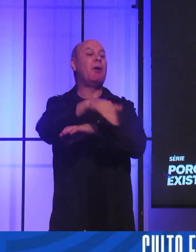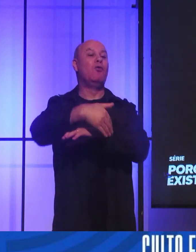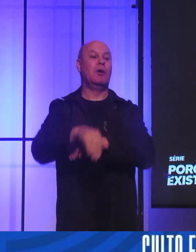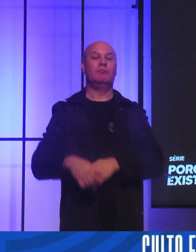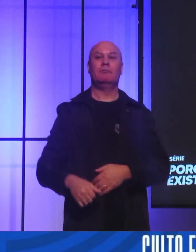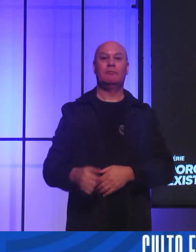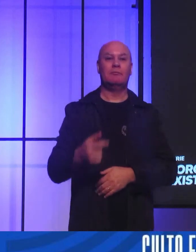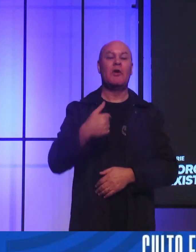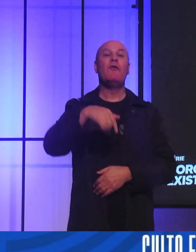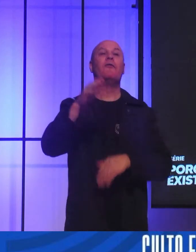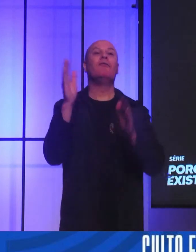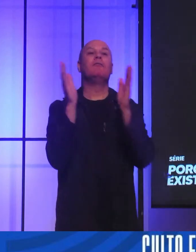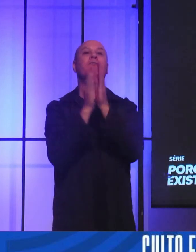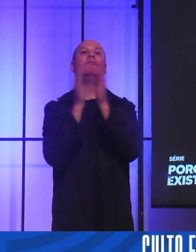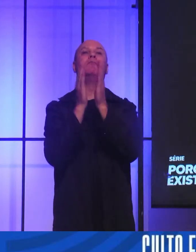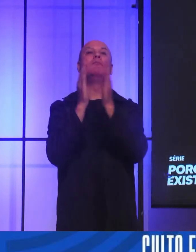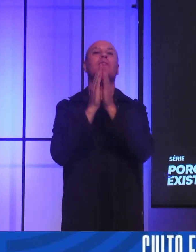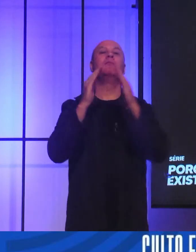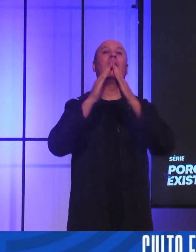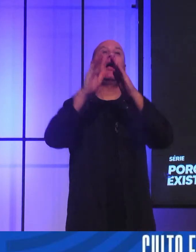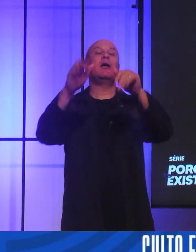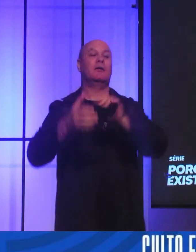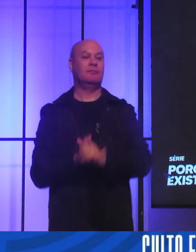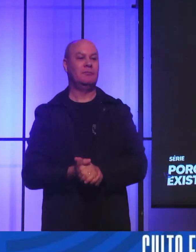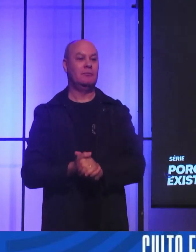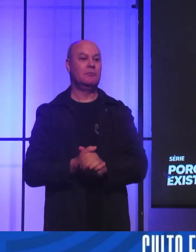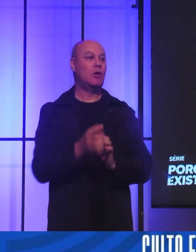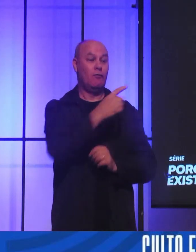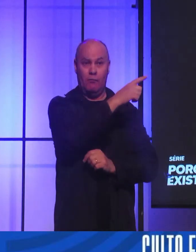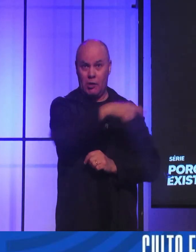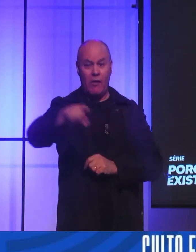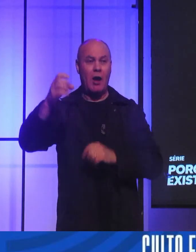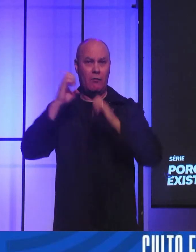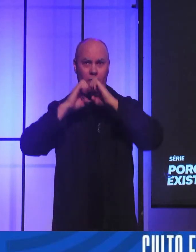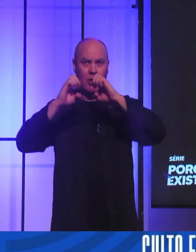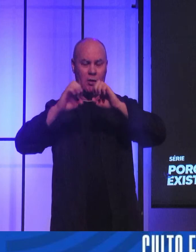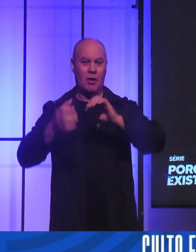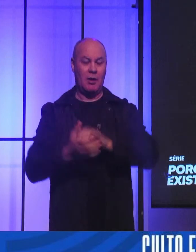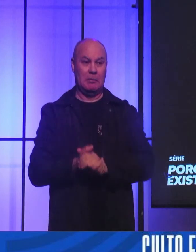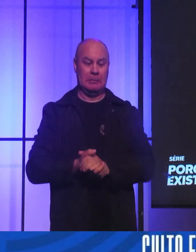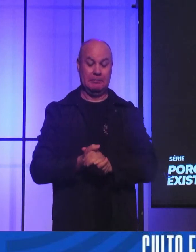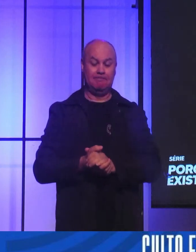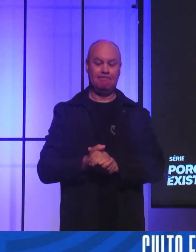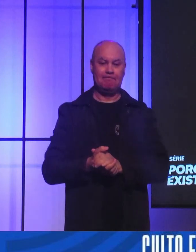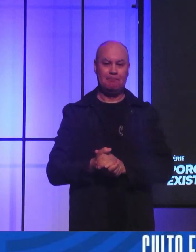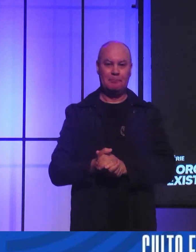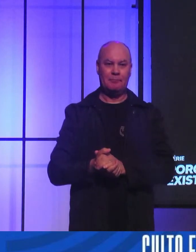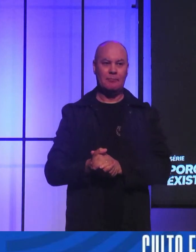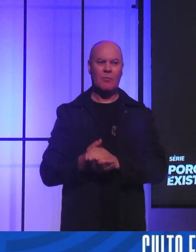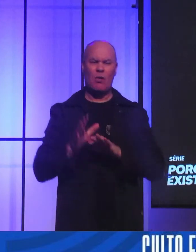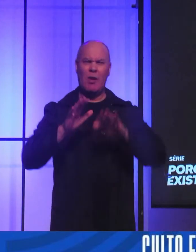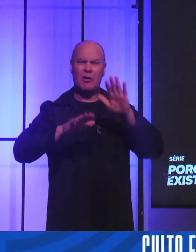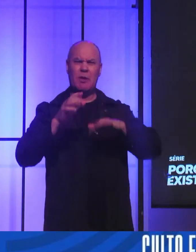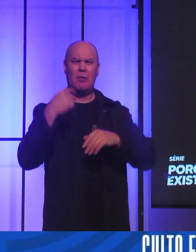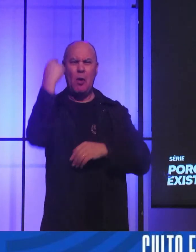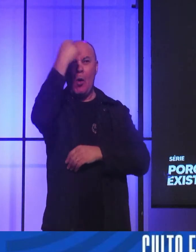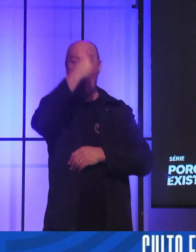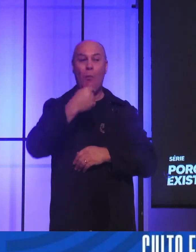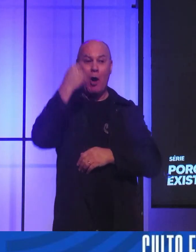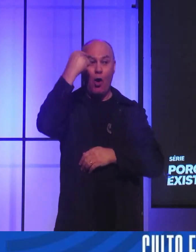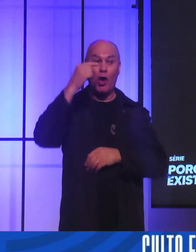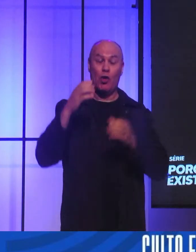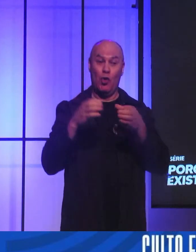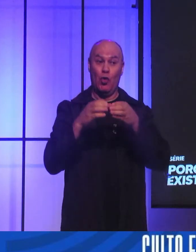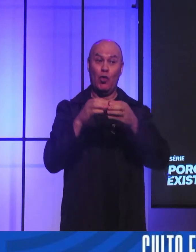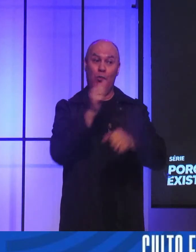vão confrontar elas. E deram, não me lembro, 1 hora para a gente fazer. E depois a gente tinha que voltar e contar